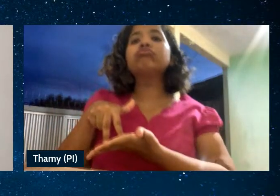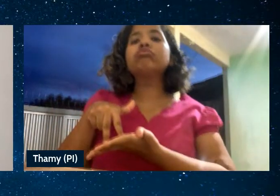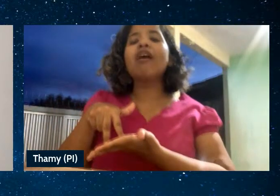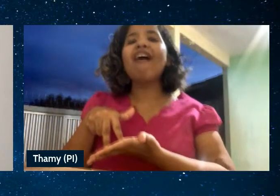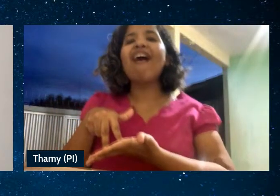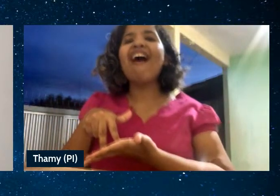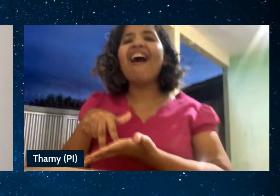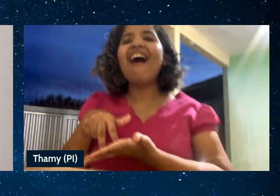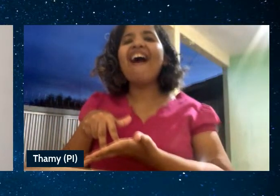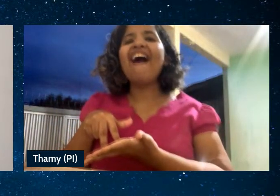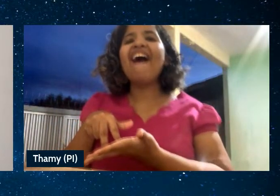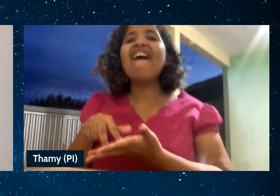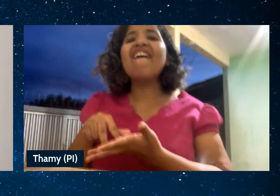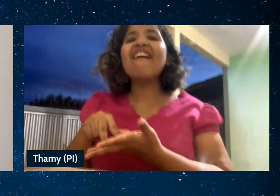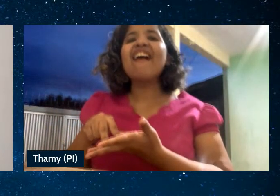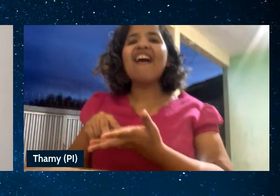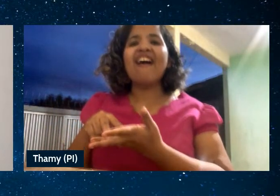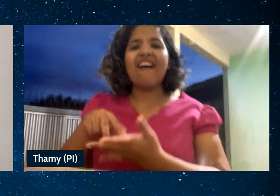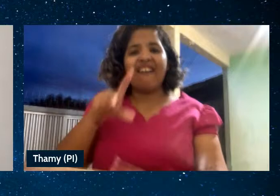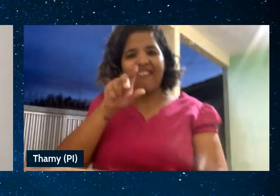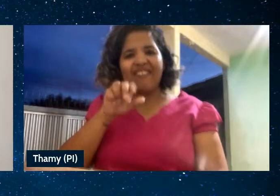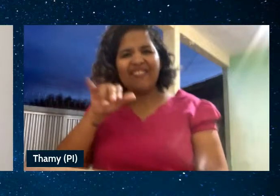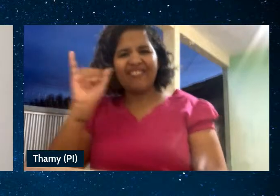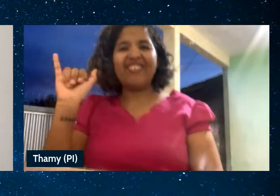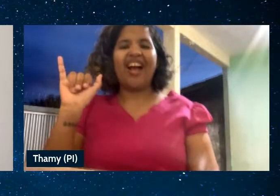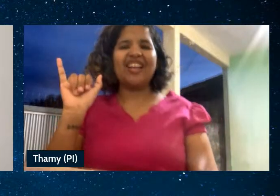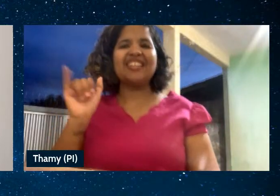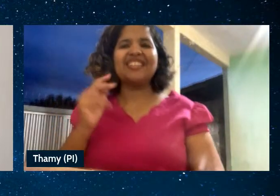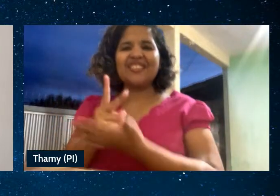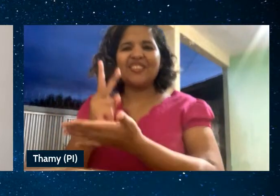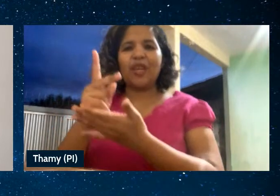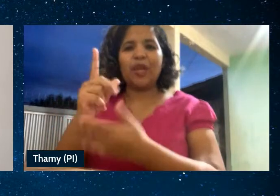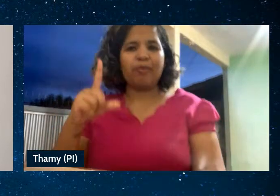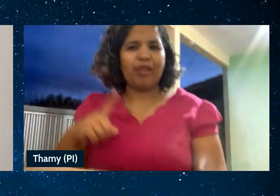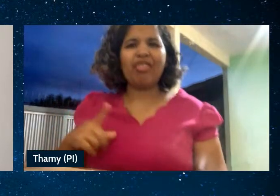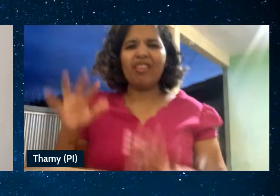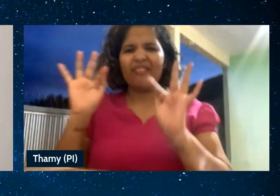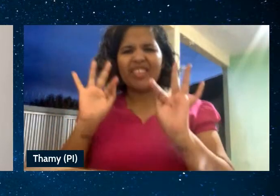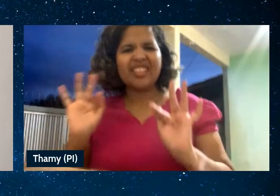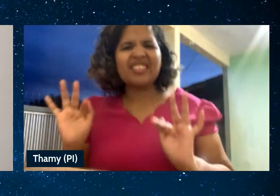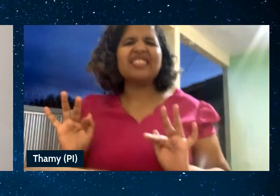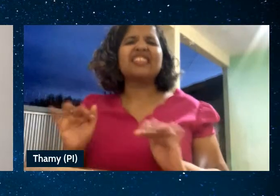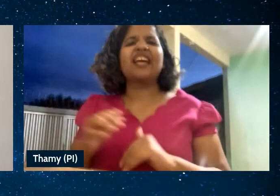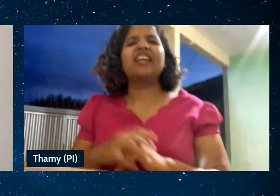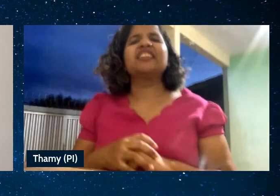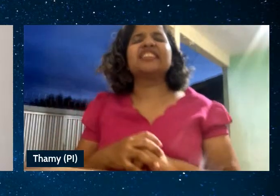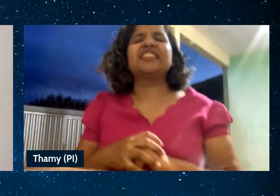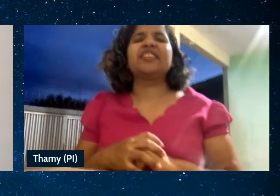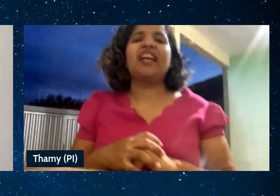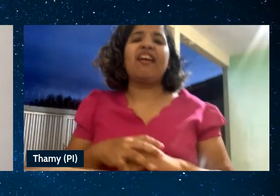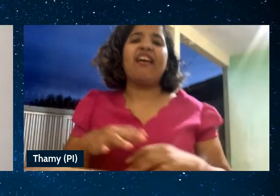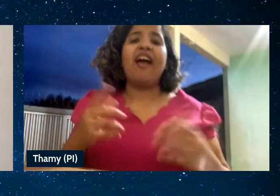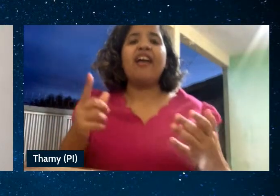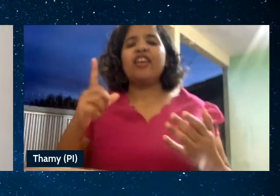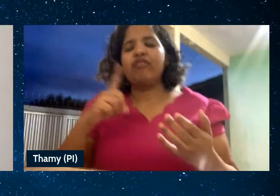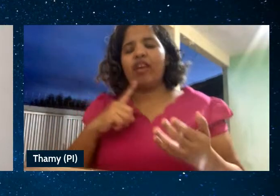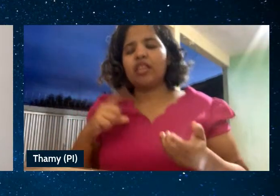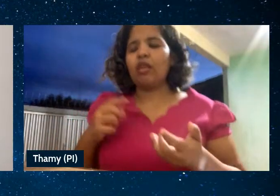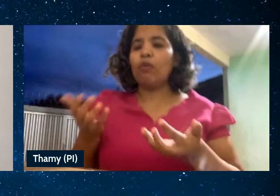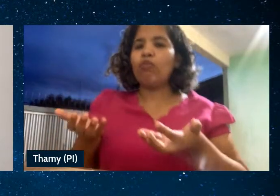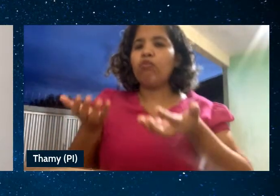vai como que por esse trabalho trazer para dentro de si ele fala um equilíbrio